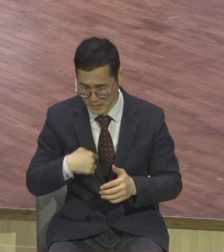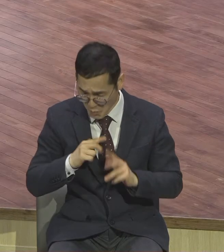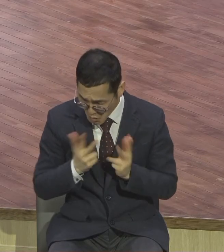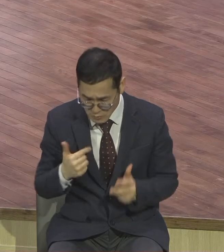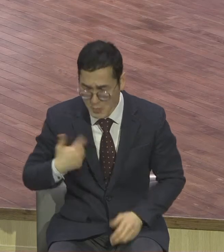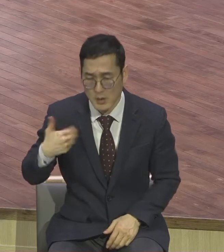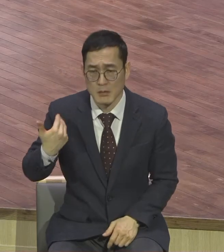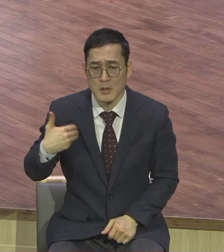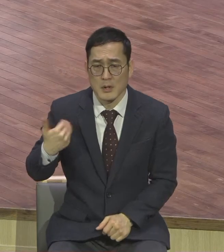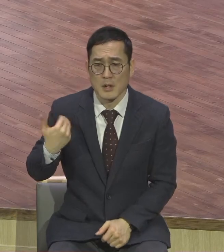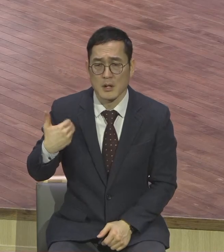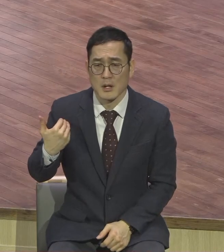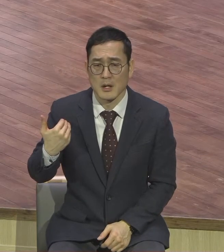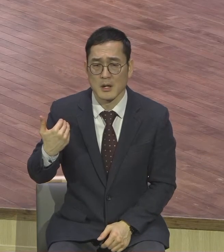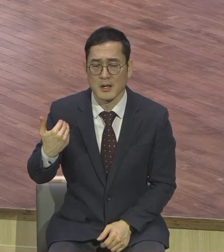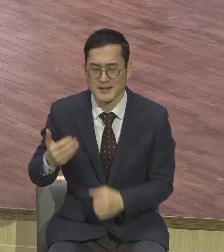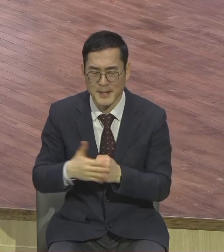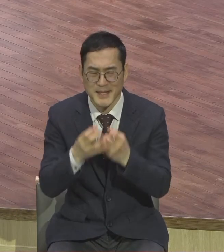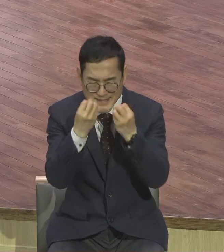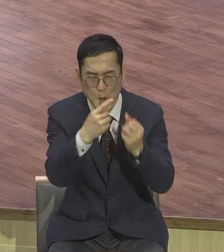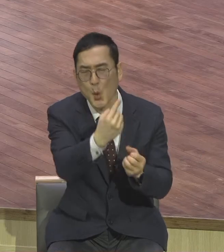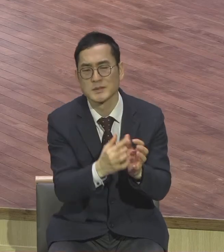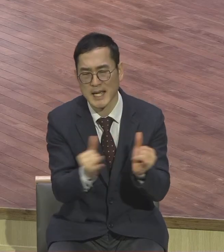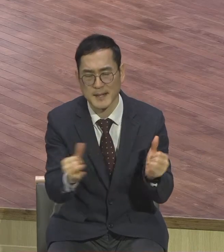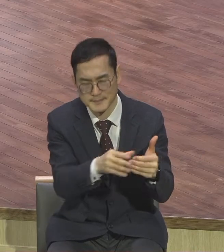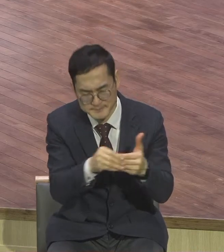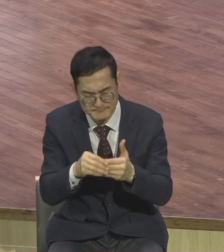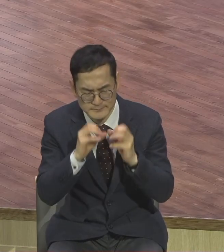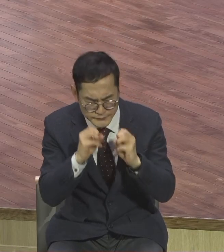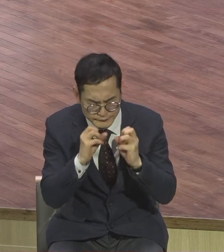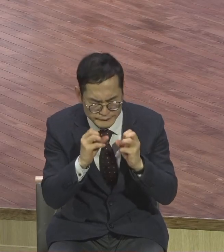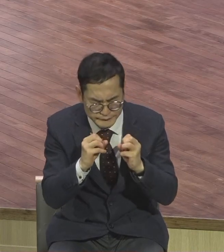그래서 새가족부가 목숨 걸이 된다니까요. 심각합니다.